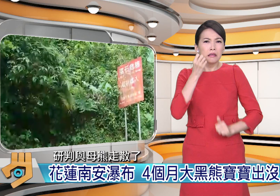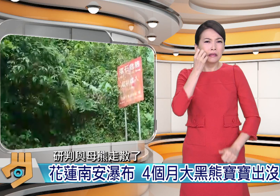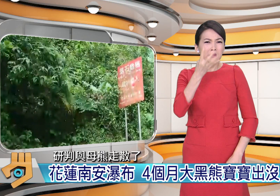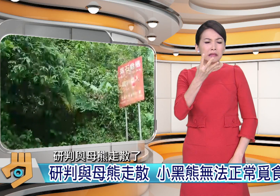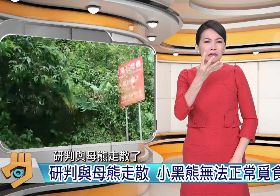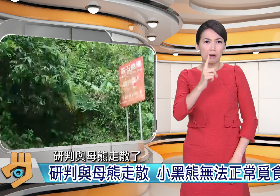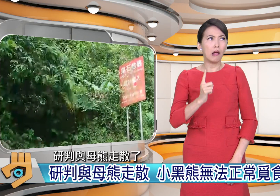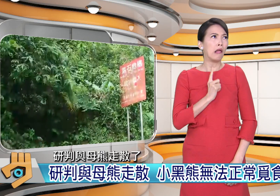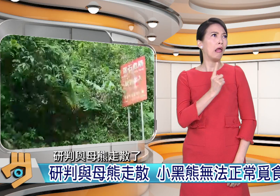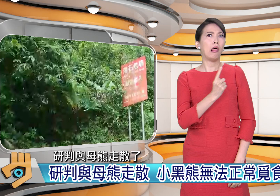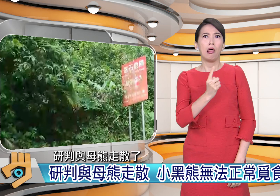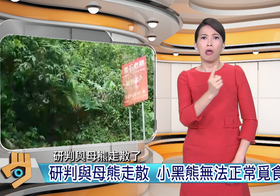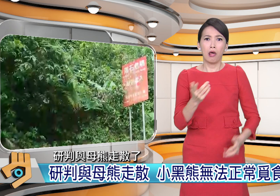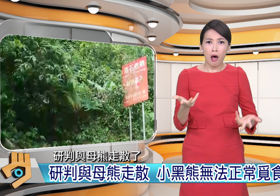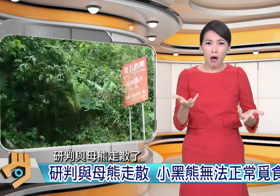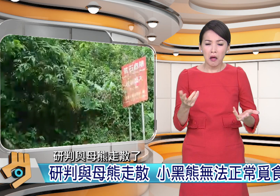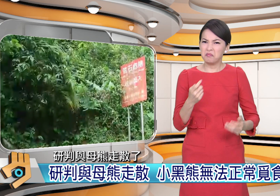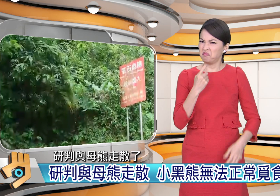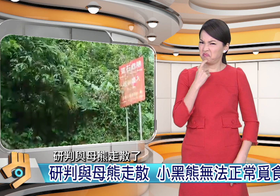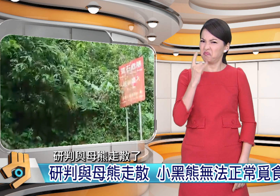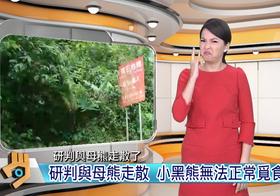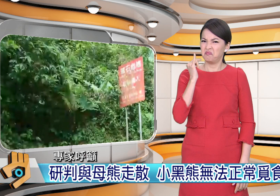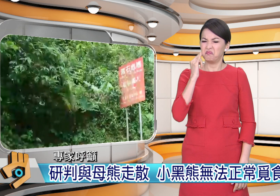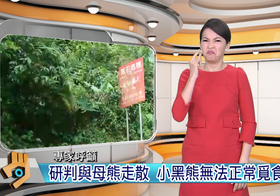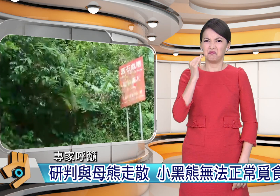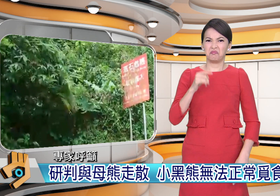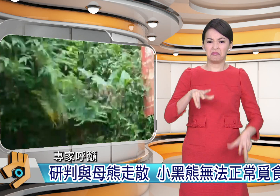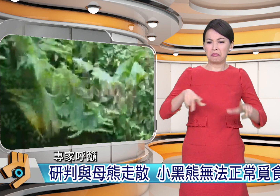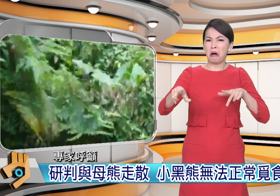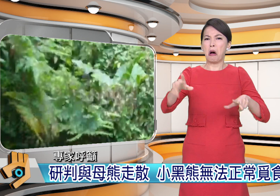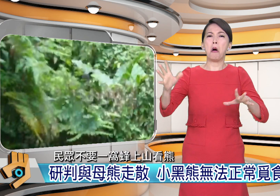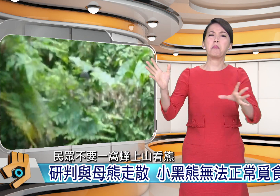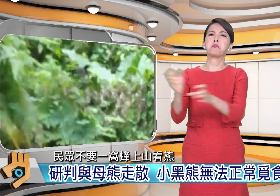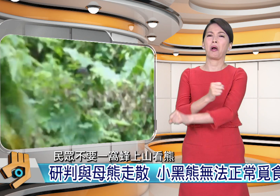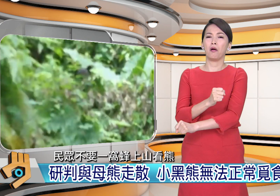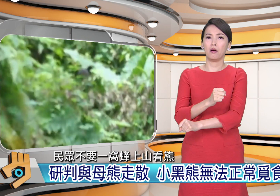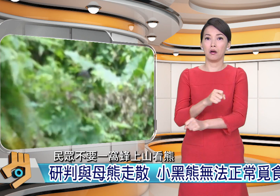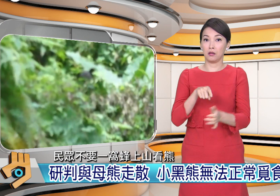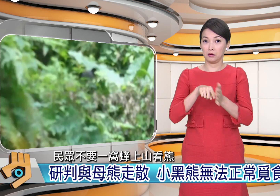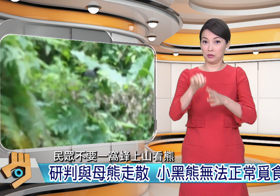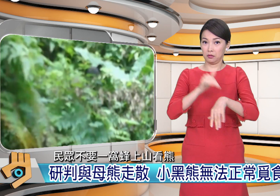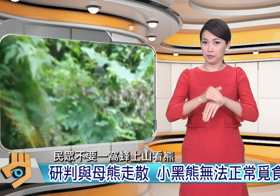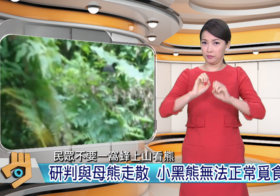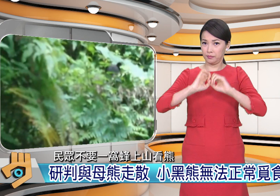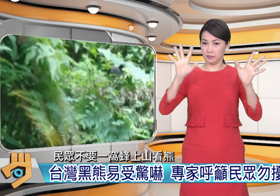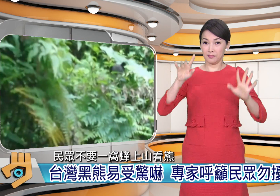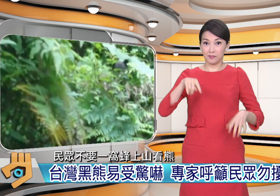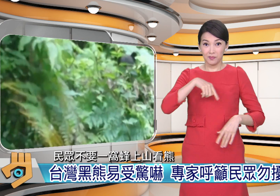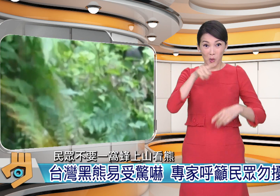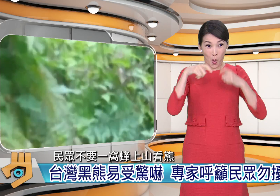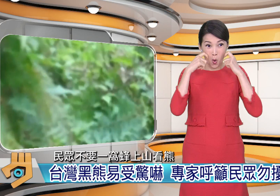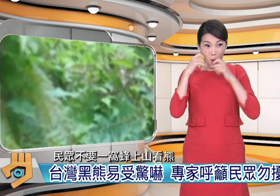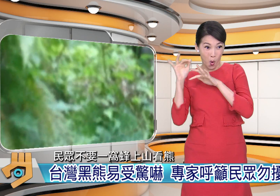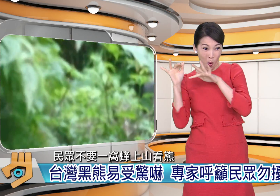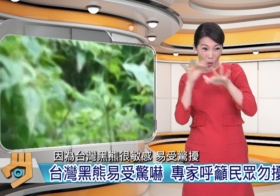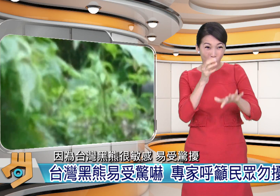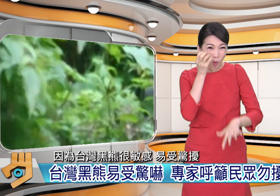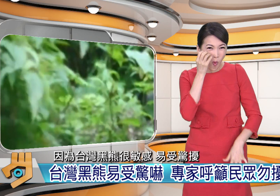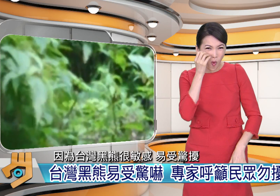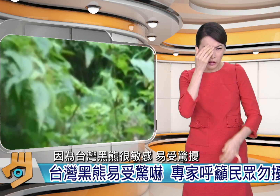母熊走散了。专家呼吁民众不要一窝蜂上山看熊，因为台湾黑熊